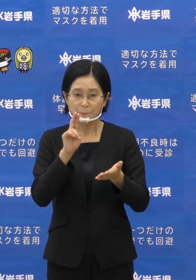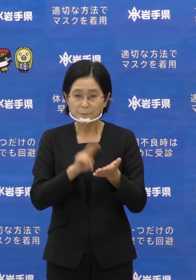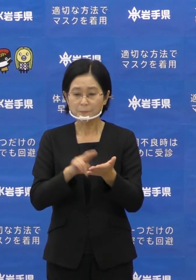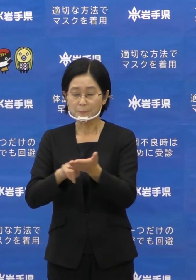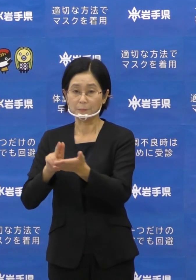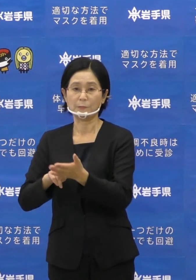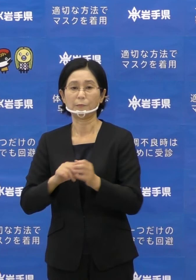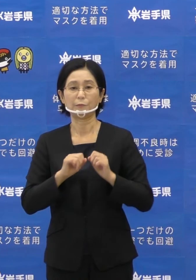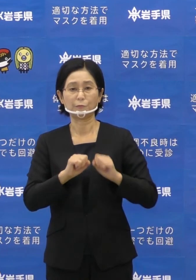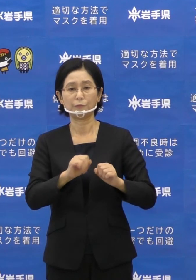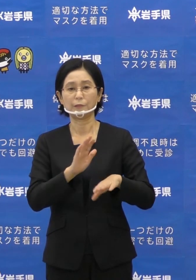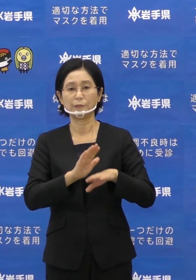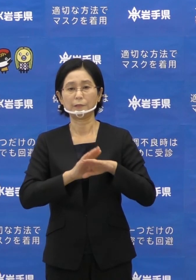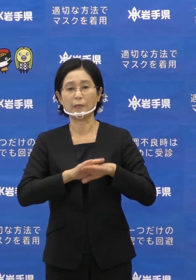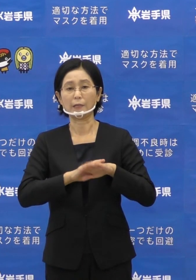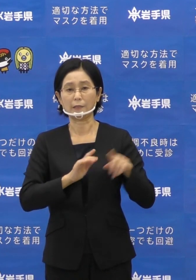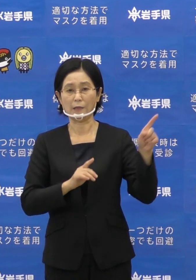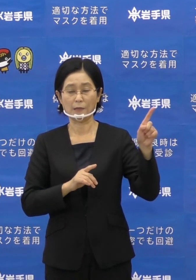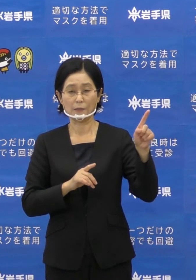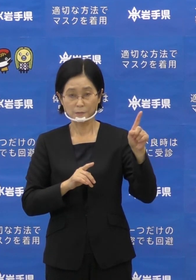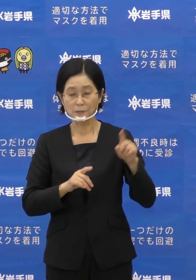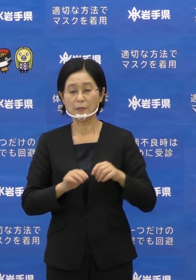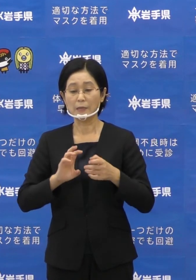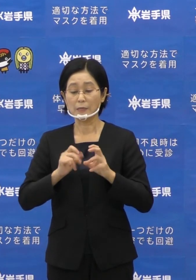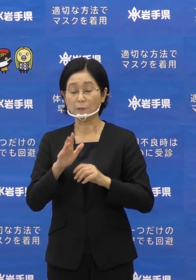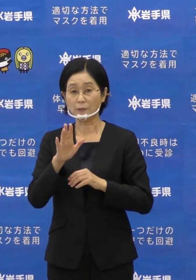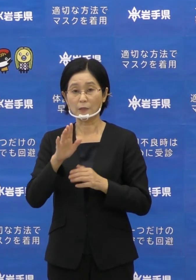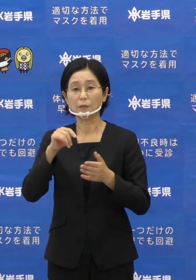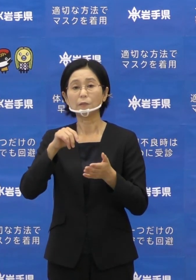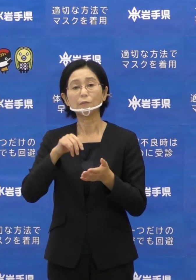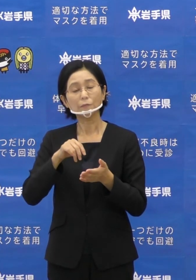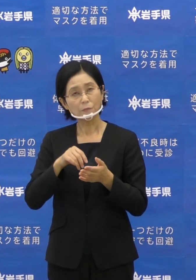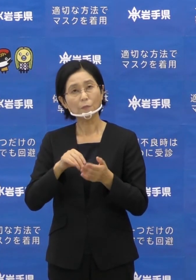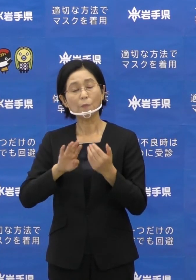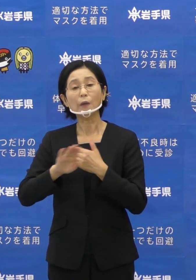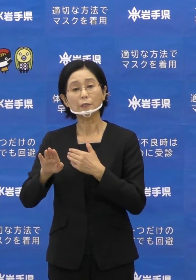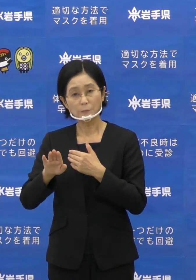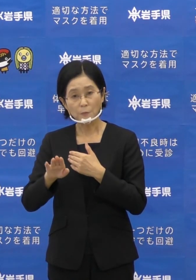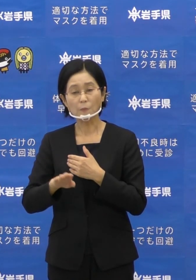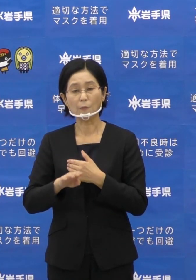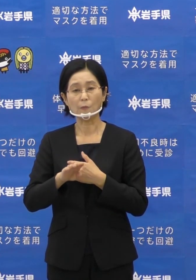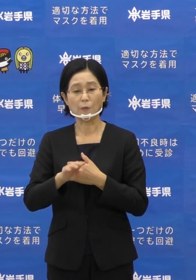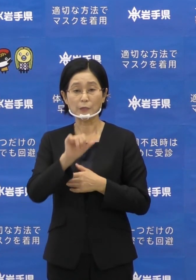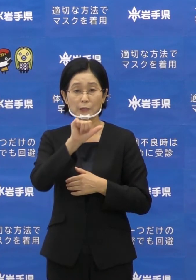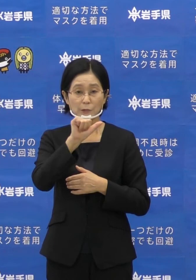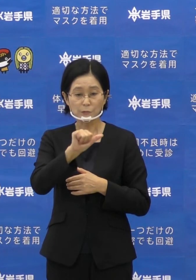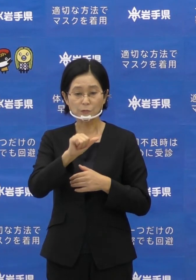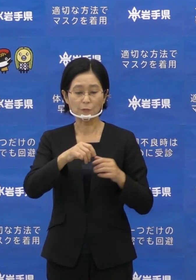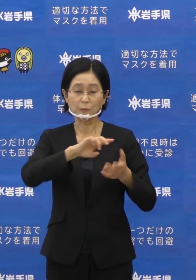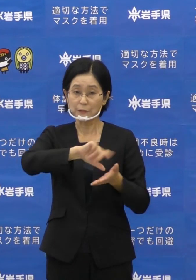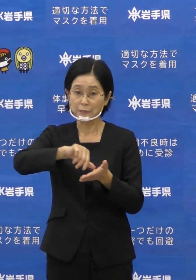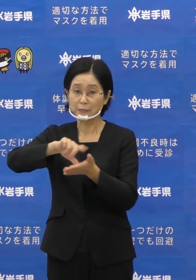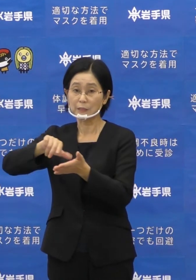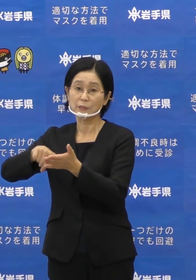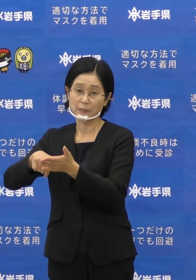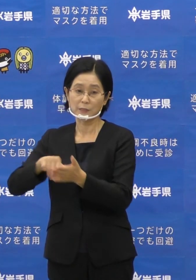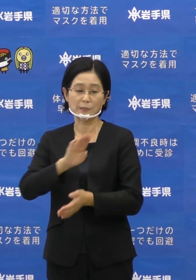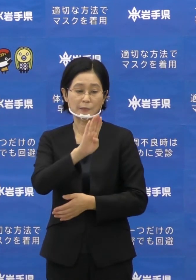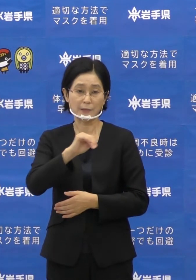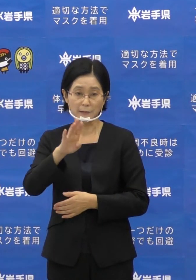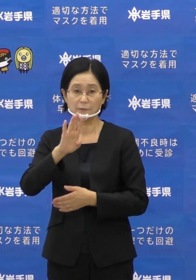岩手含め、そうですね、すでにもう5つの県が国が決めたときよりも